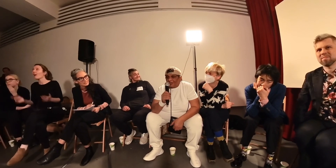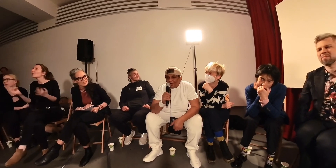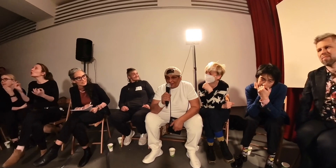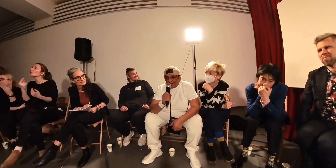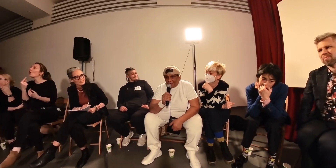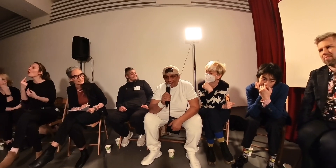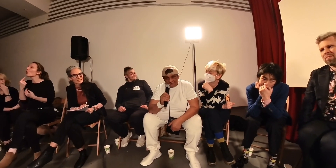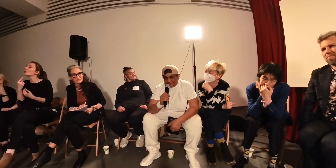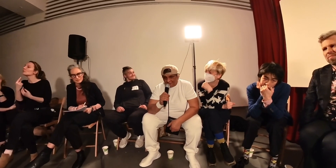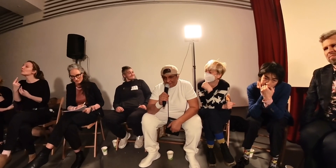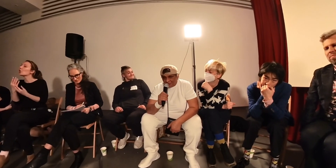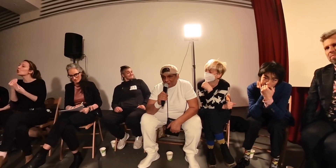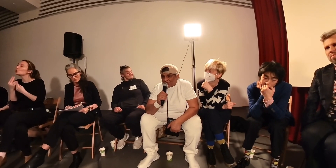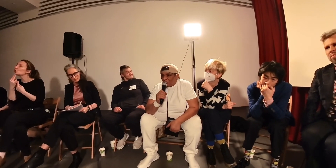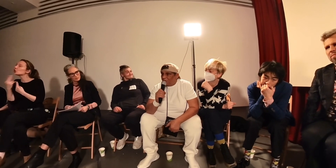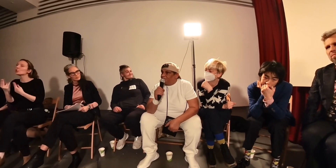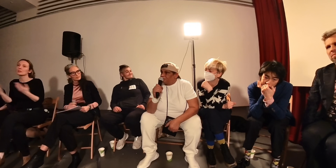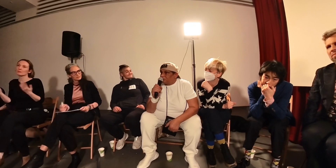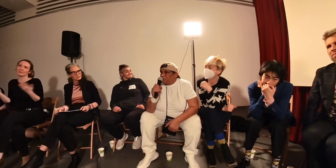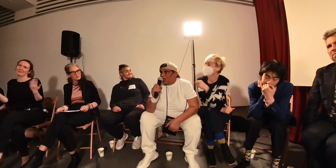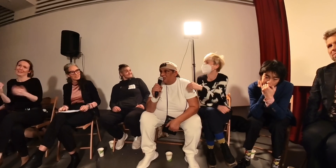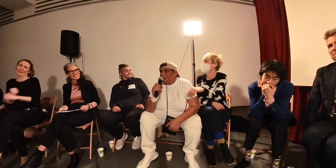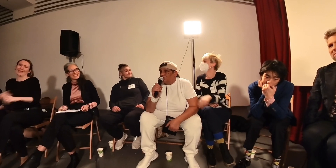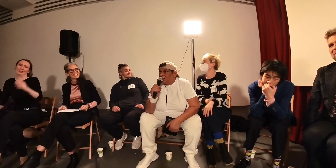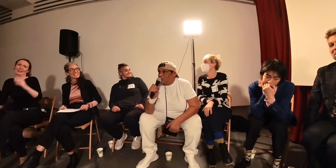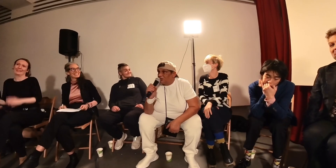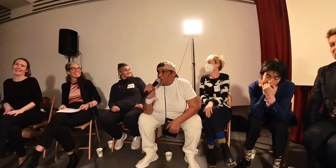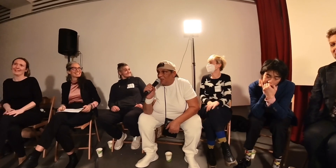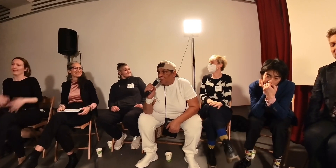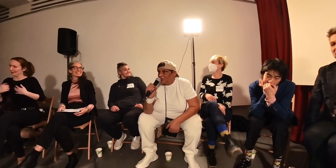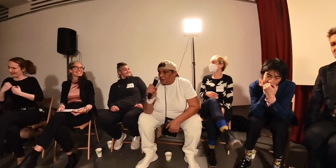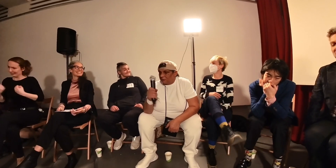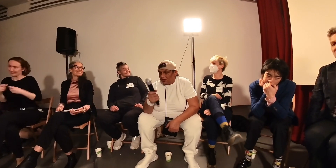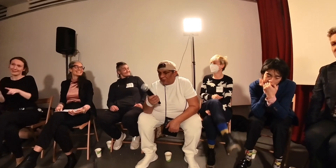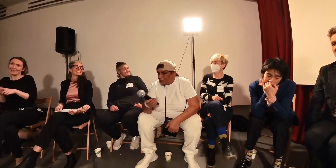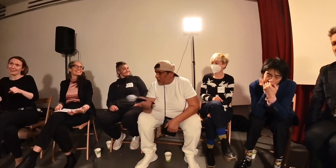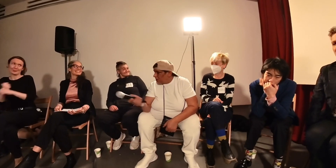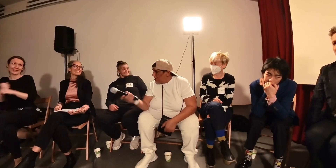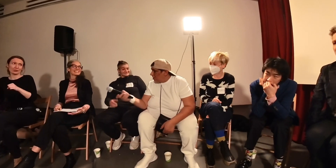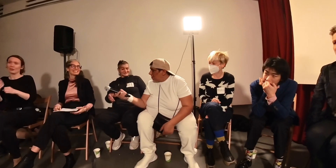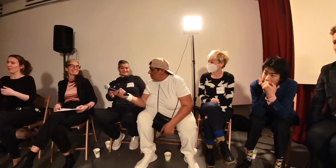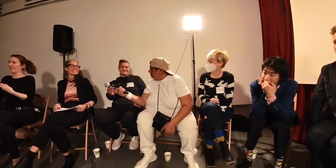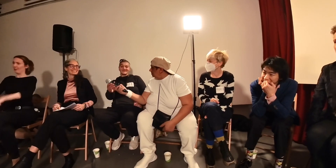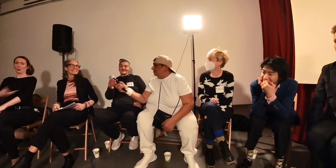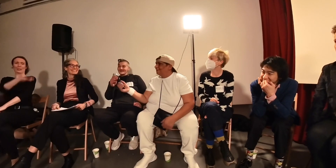protože je to k ničemu. A se snažíme, jak se snažíme, tak prostě...